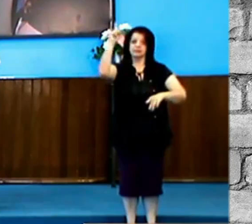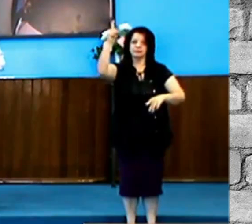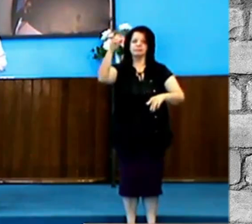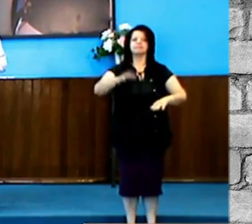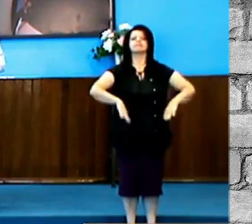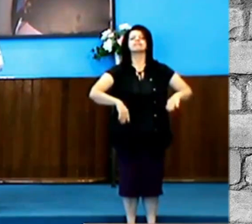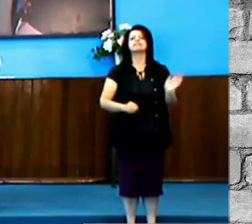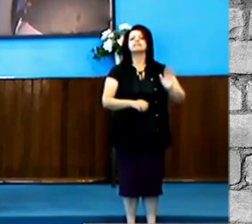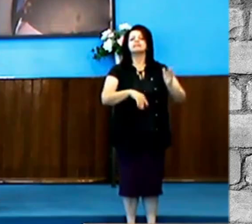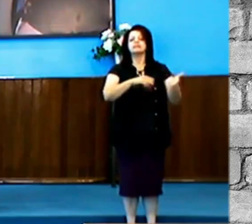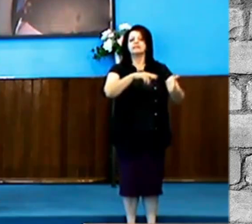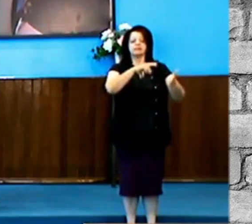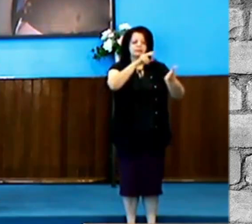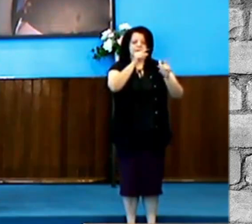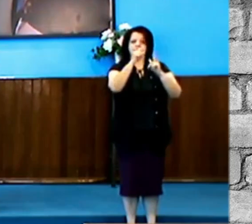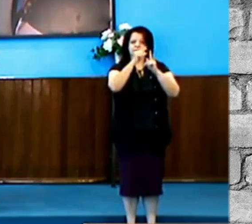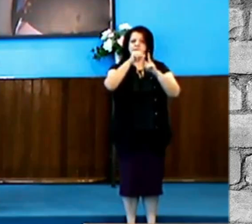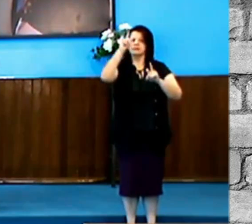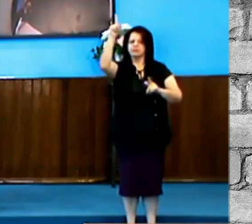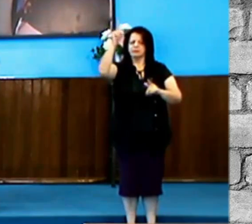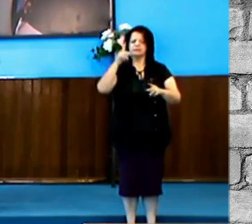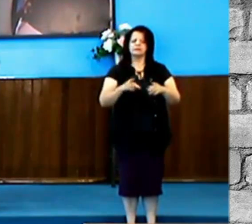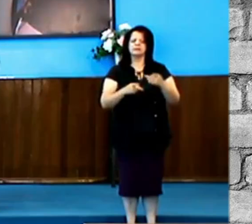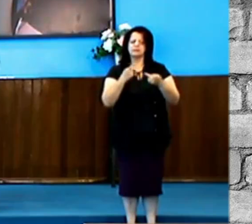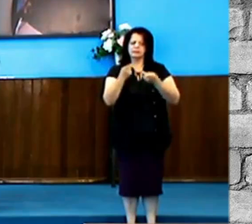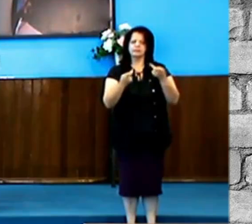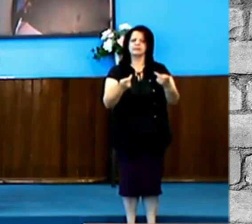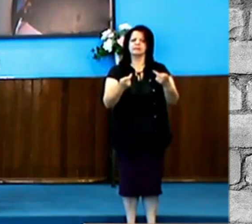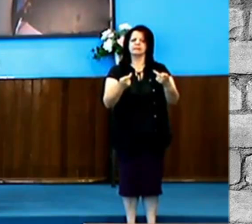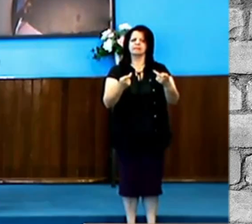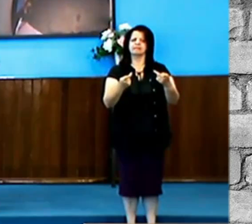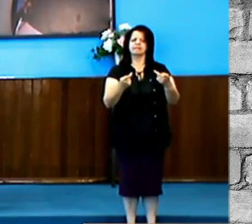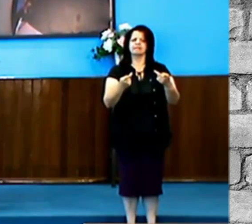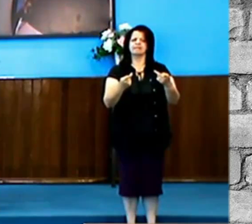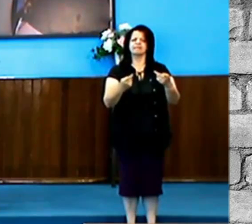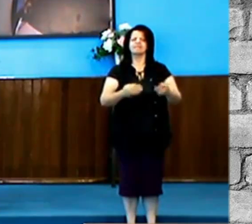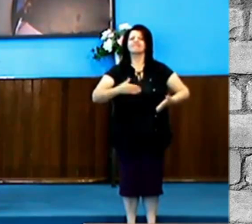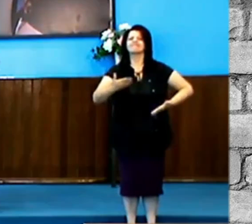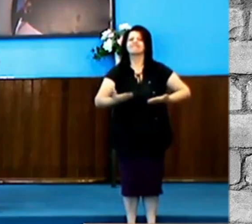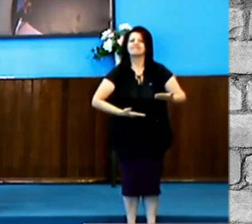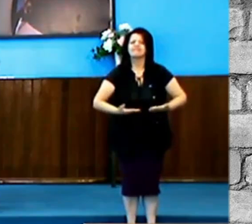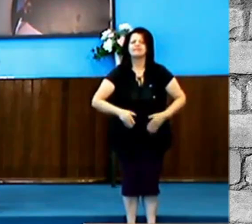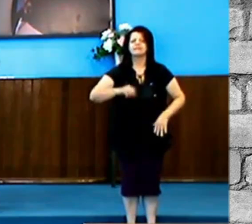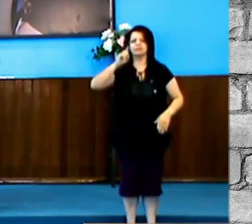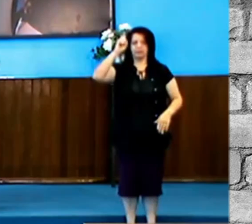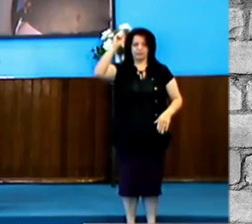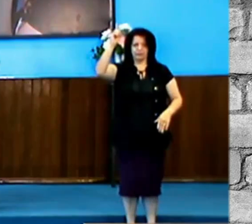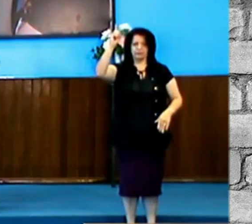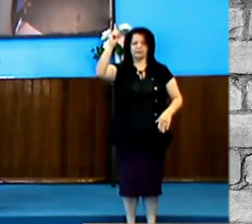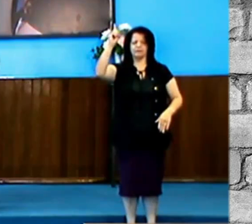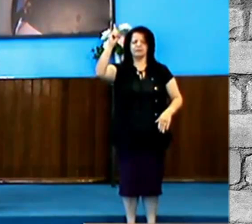Tiago capítulo 1, versículos de 1 a 8, a palavra de Deus diz o seguinte: Tiago, servo de Deus e do Senhor Jesus